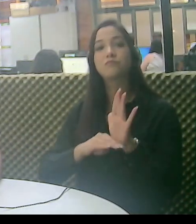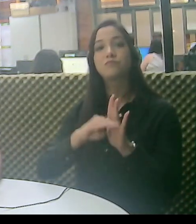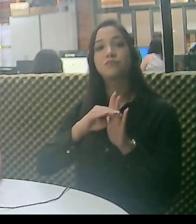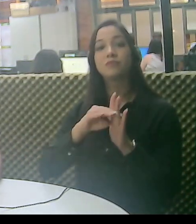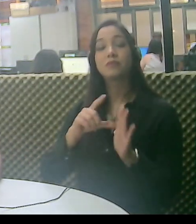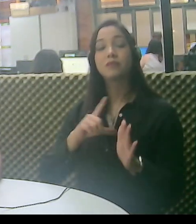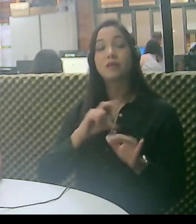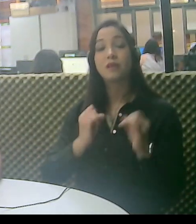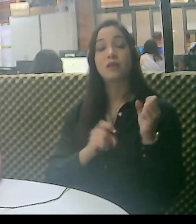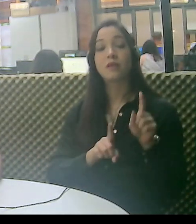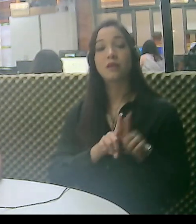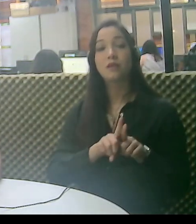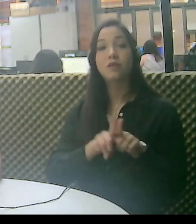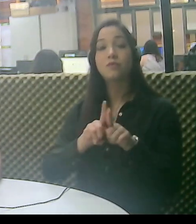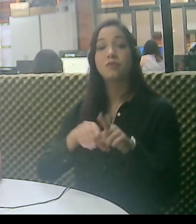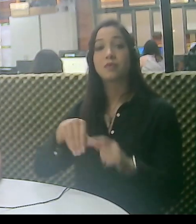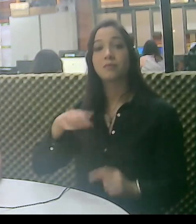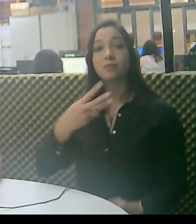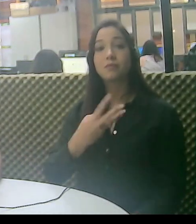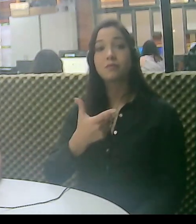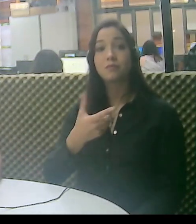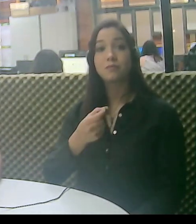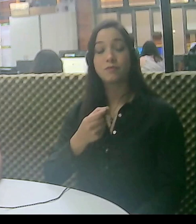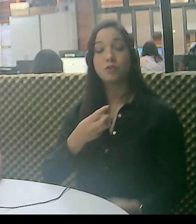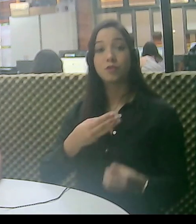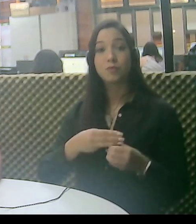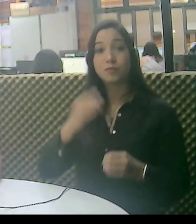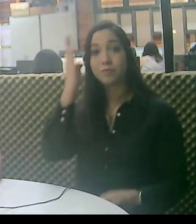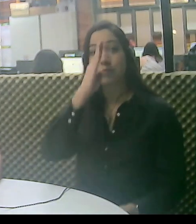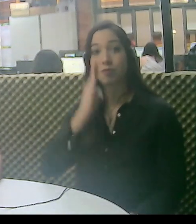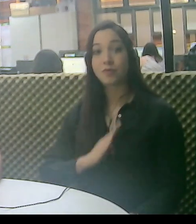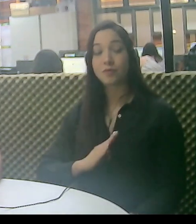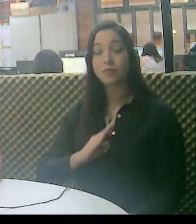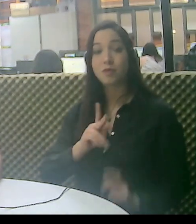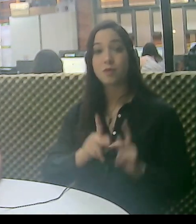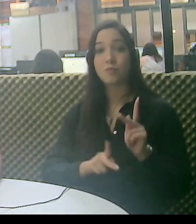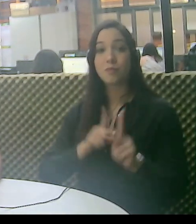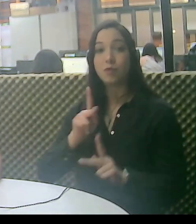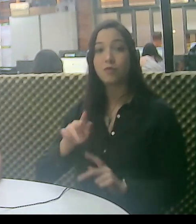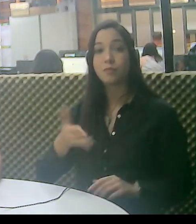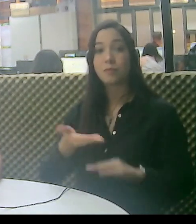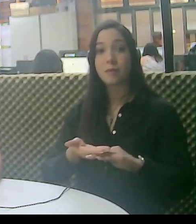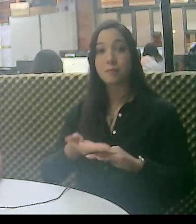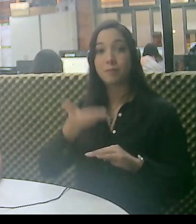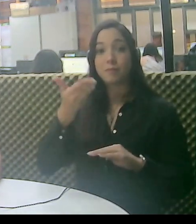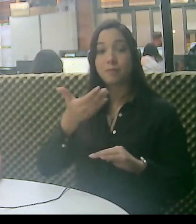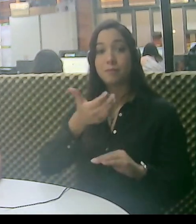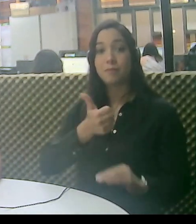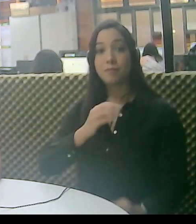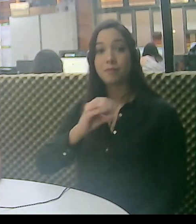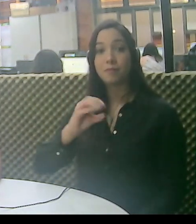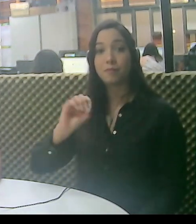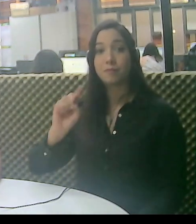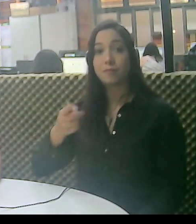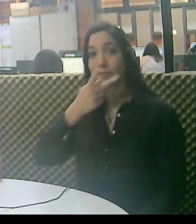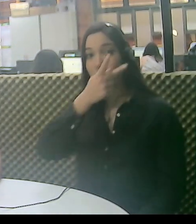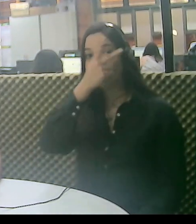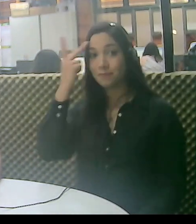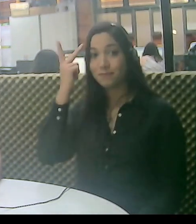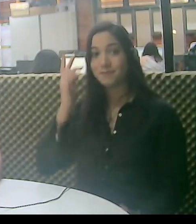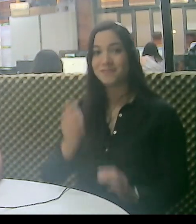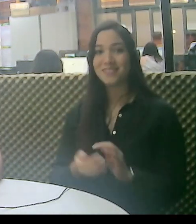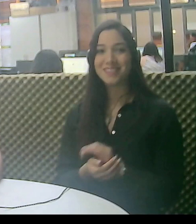dados de mais de 320 municípios brasileiros, com população estimada superior a 100 mil